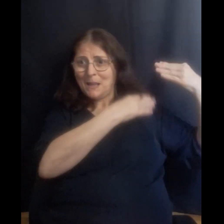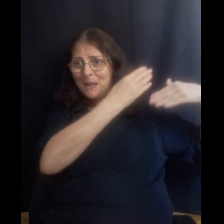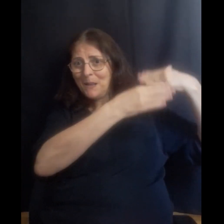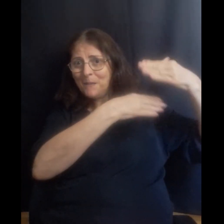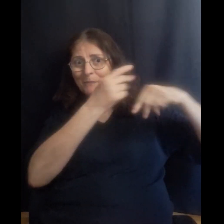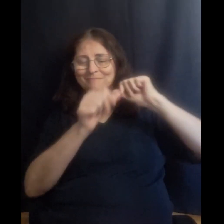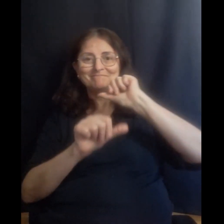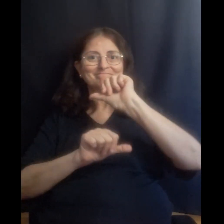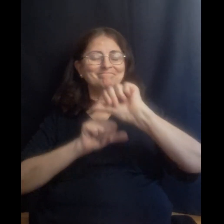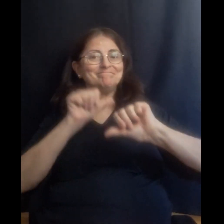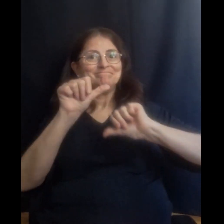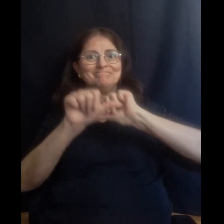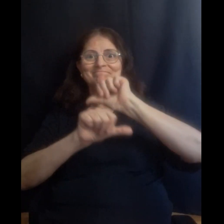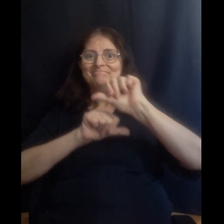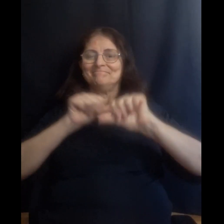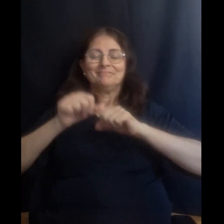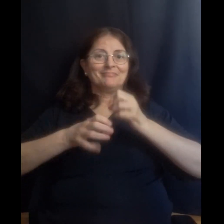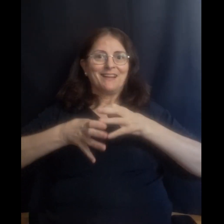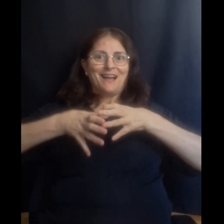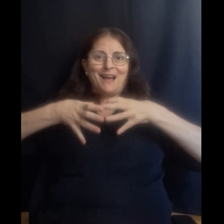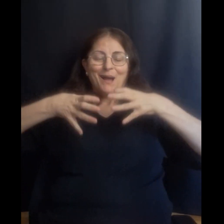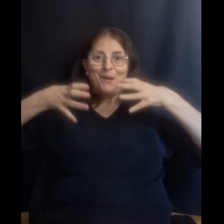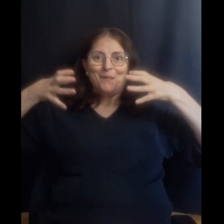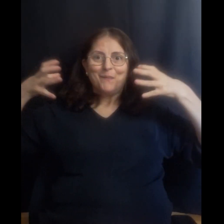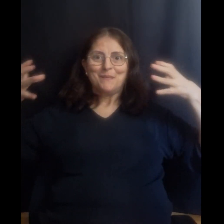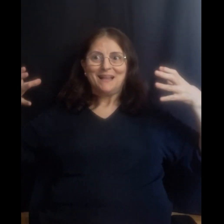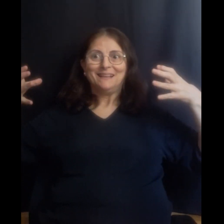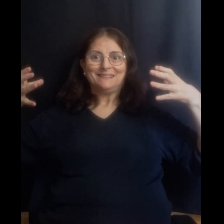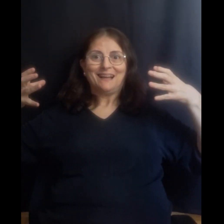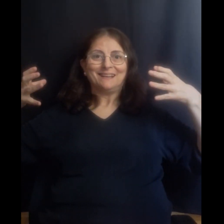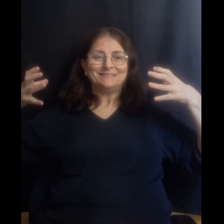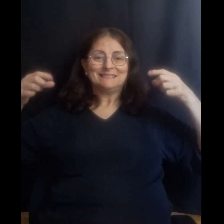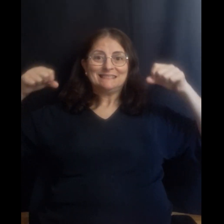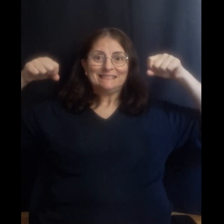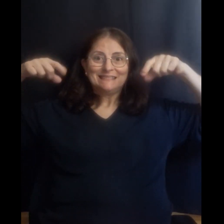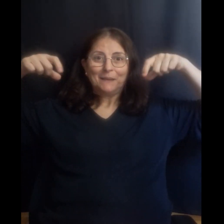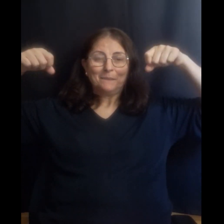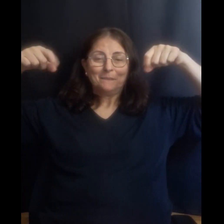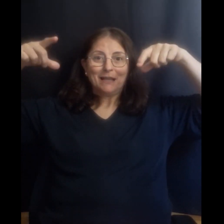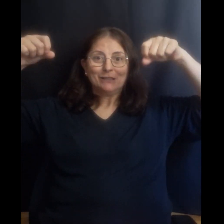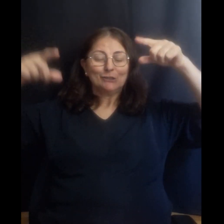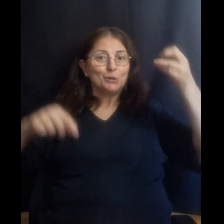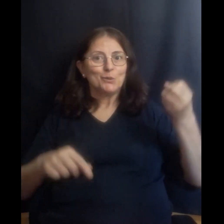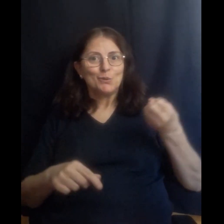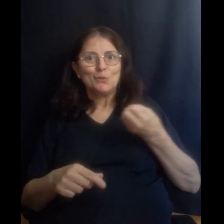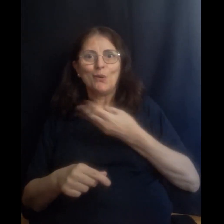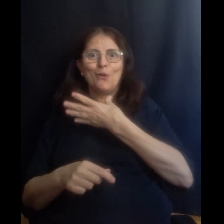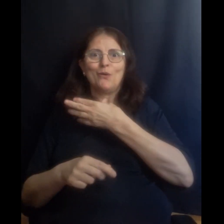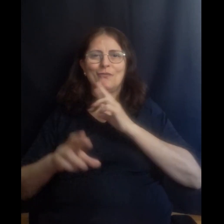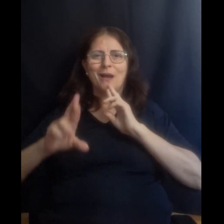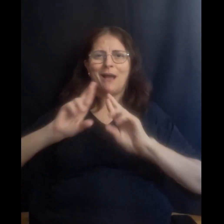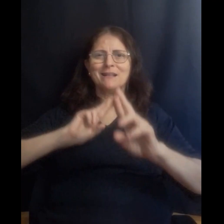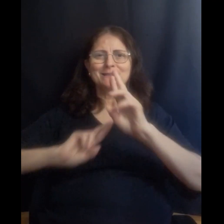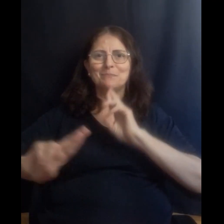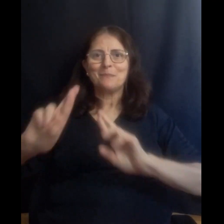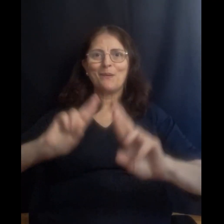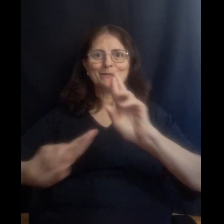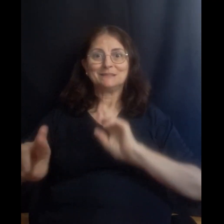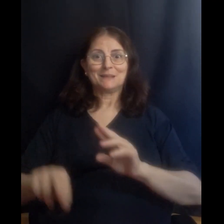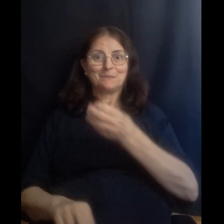se transformarão em árvores frondosas que gerarão novas sementes e novos